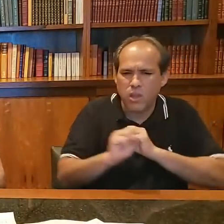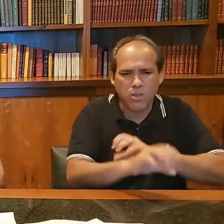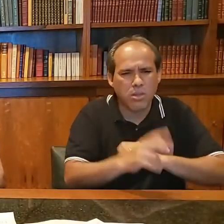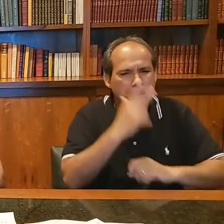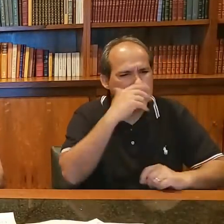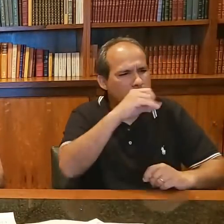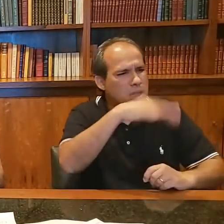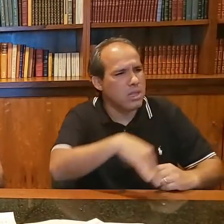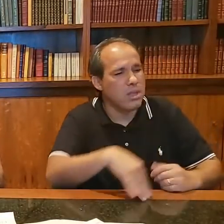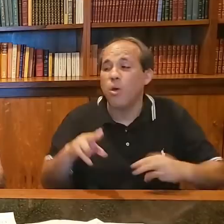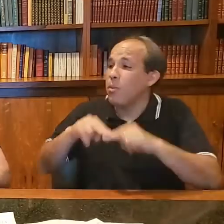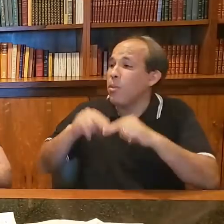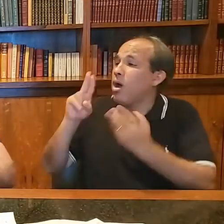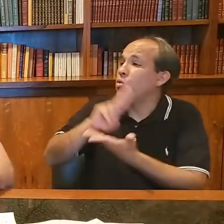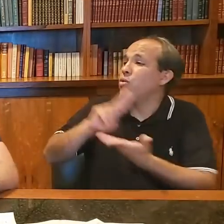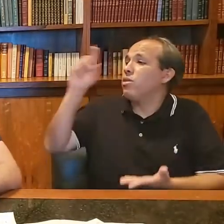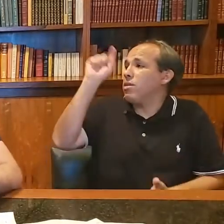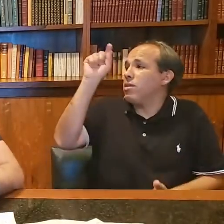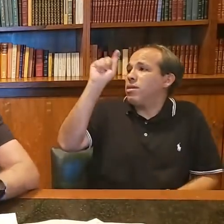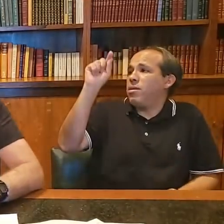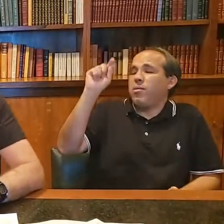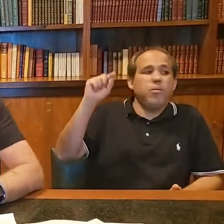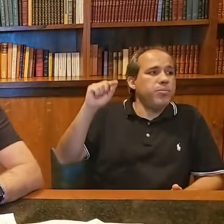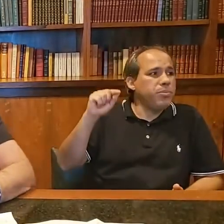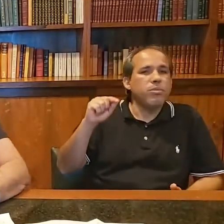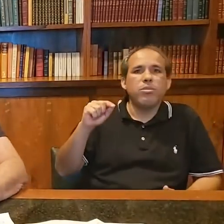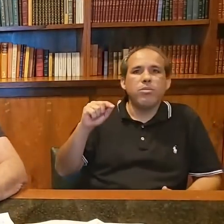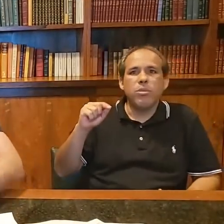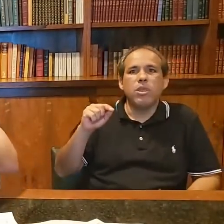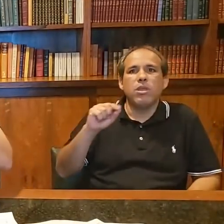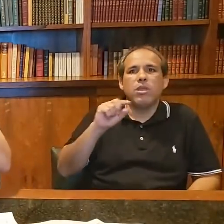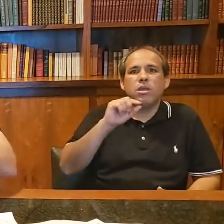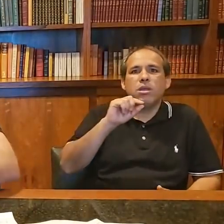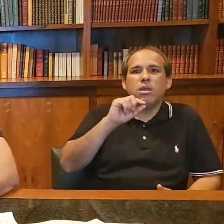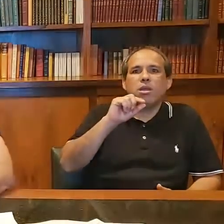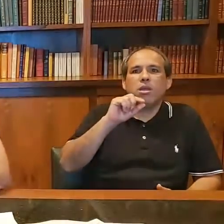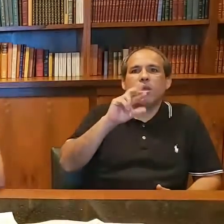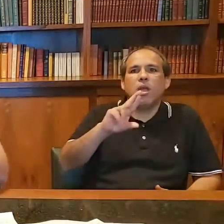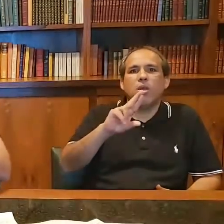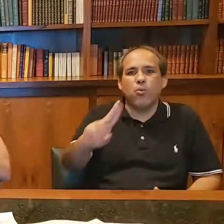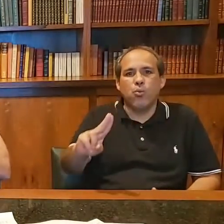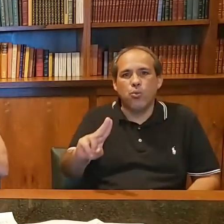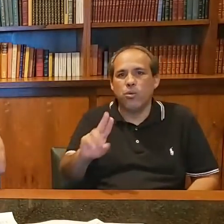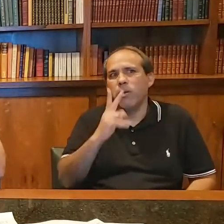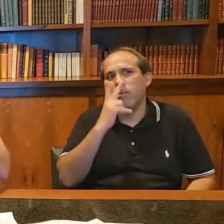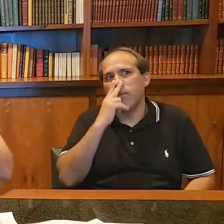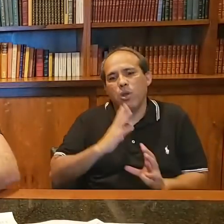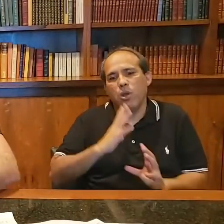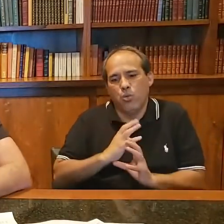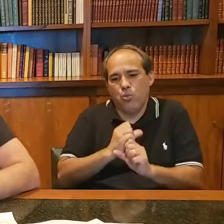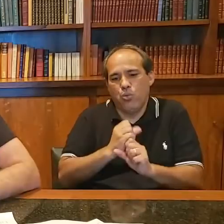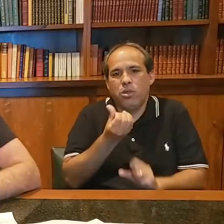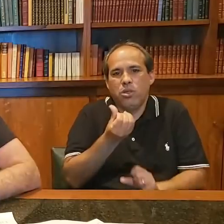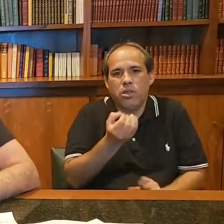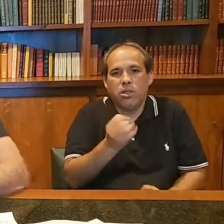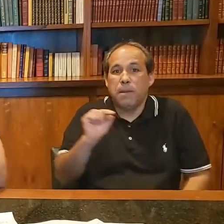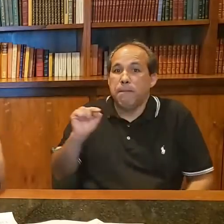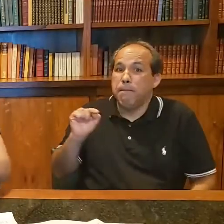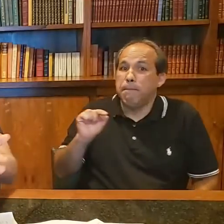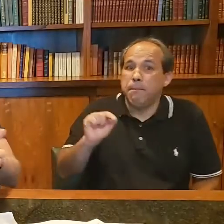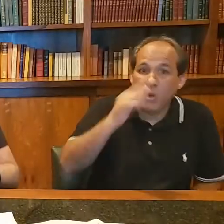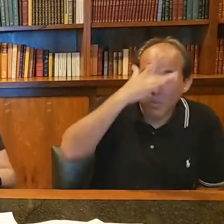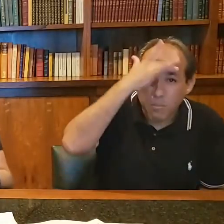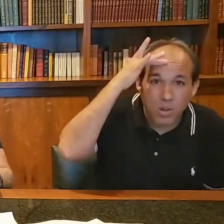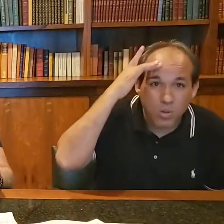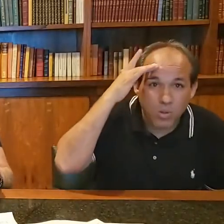Vai. Acho que vai ser universidade. Bom, então, se entrou... Deve ir também. Então dá mais. R1, eu vou chutar aqui, né, em torno de 60 mil pessoas. Eu não quero